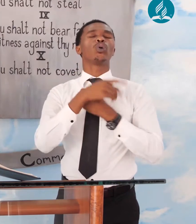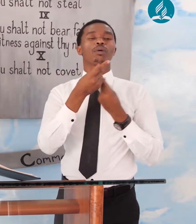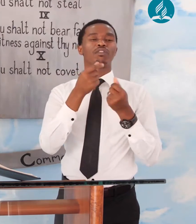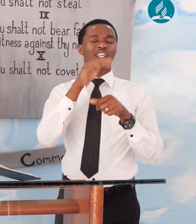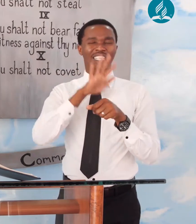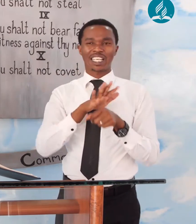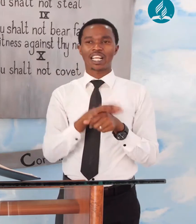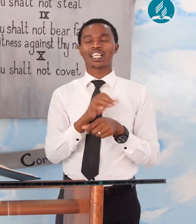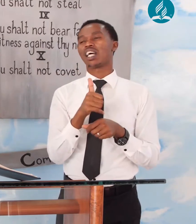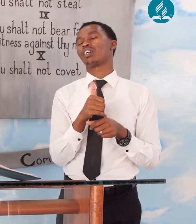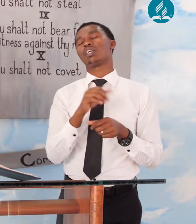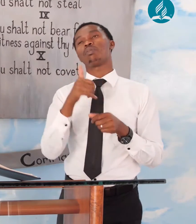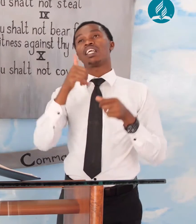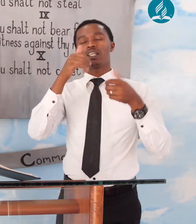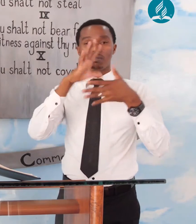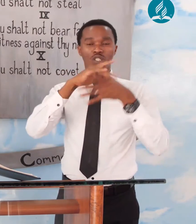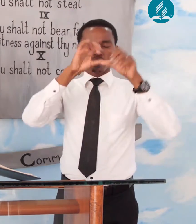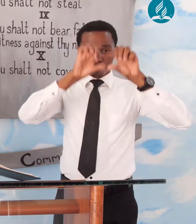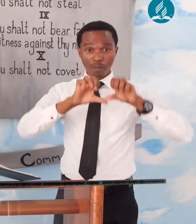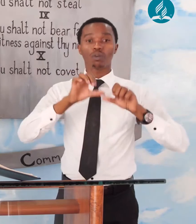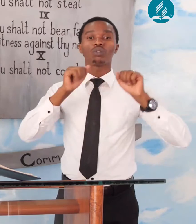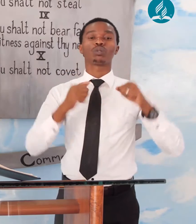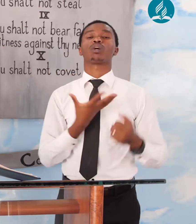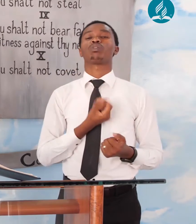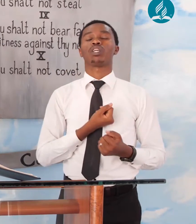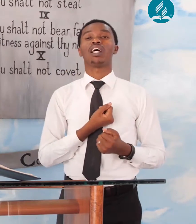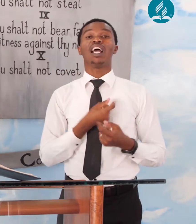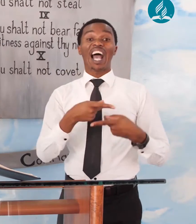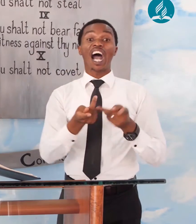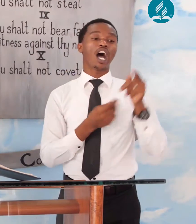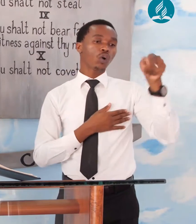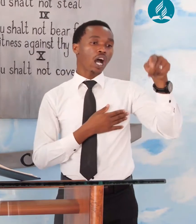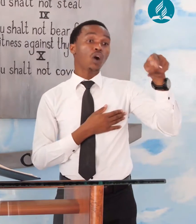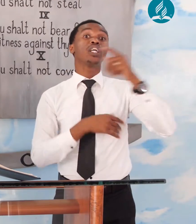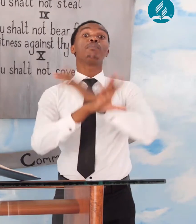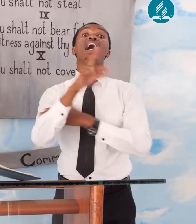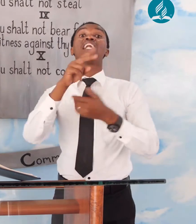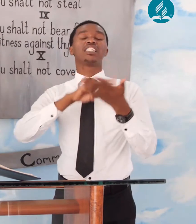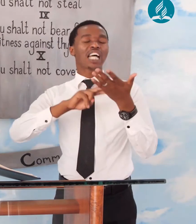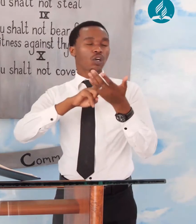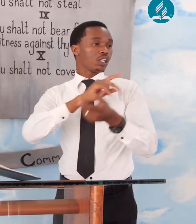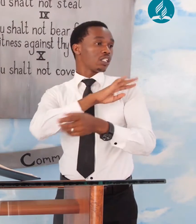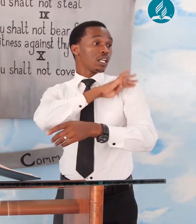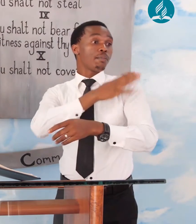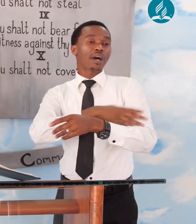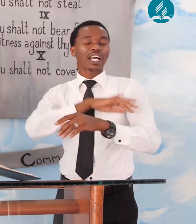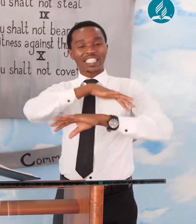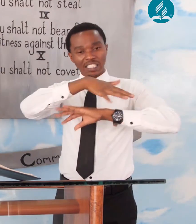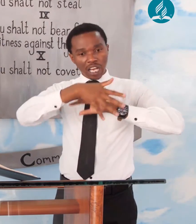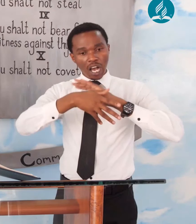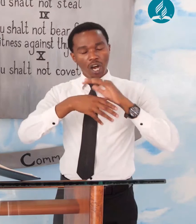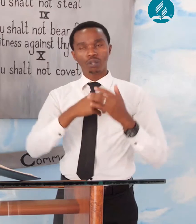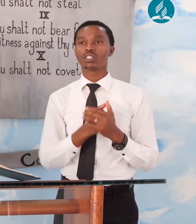se ibindi inzindi ngese zarizo zose aho ngaho Imana niho izakoresha imbaraga zayo z'ubuntu bwayo kugira